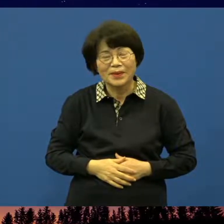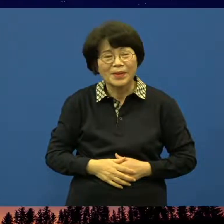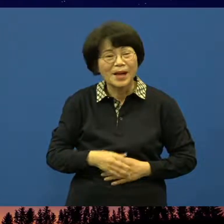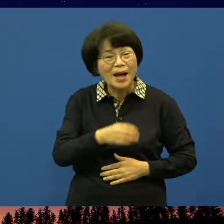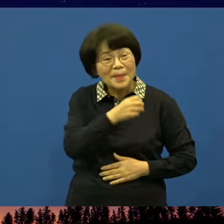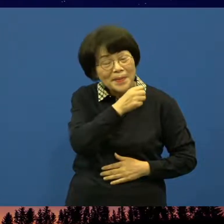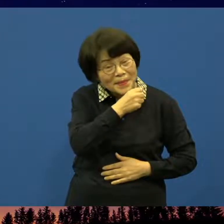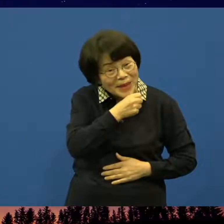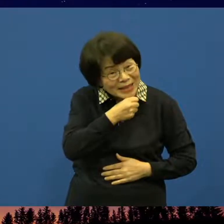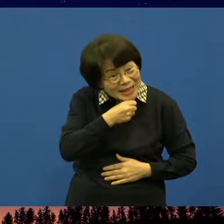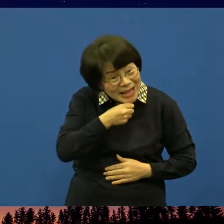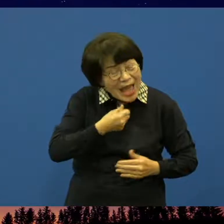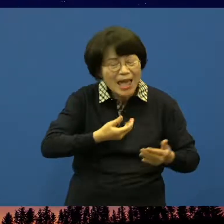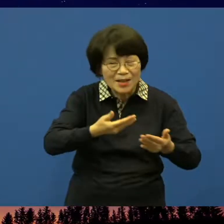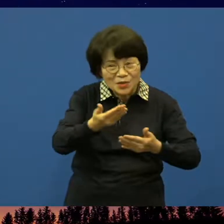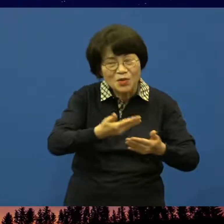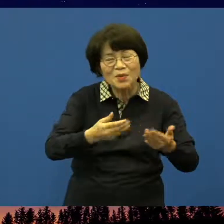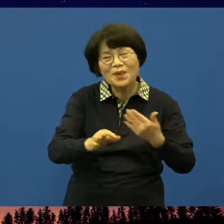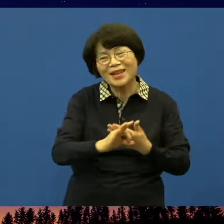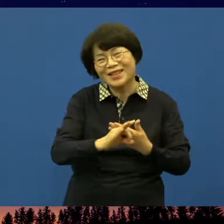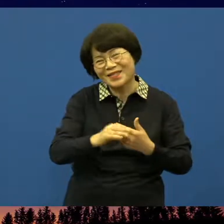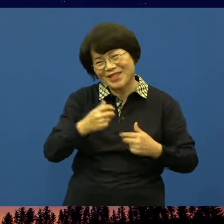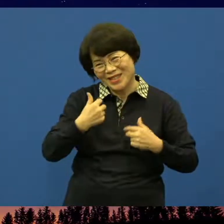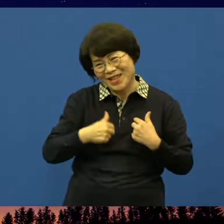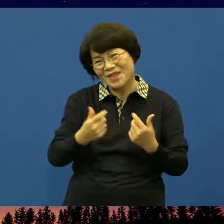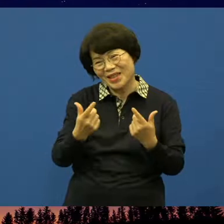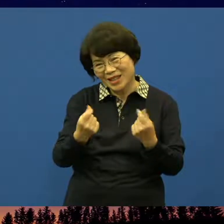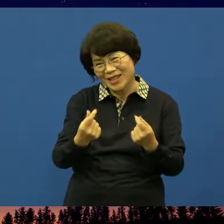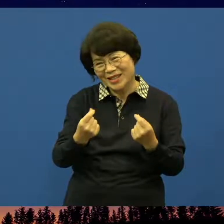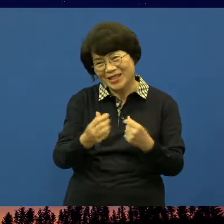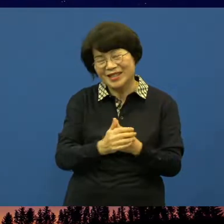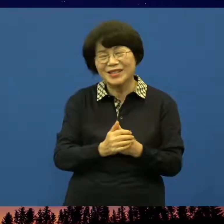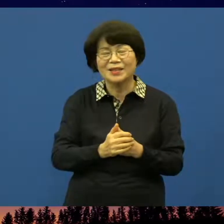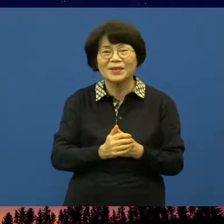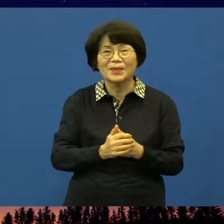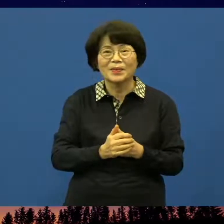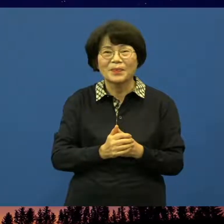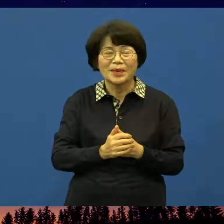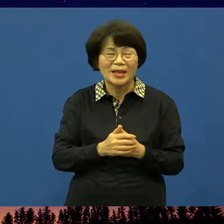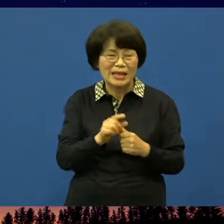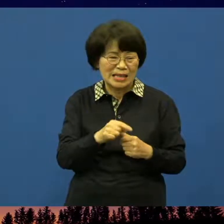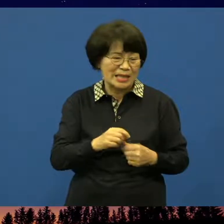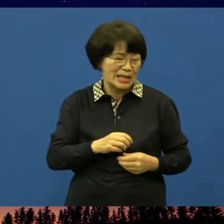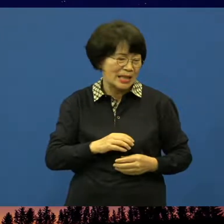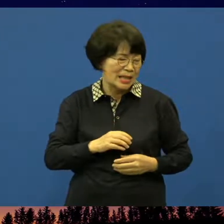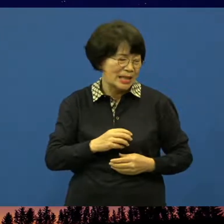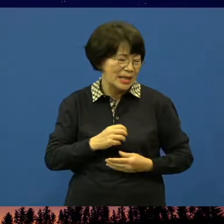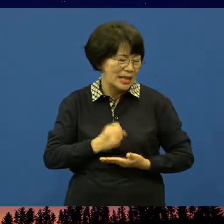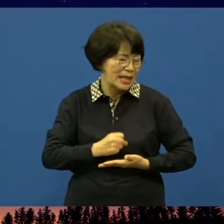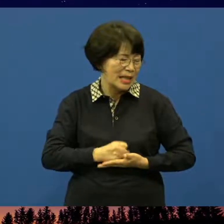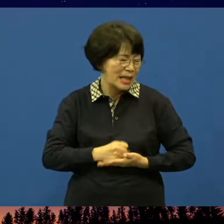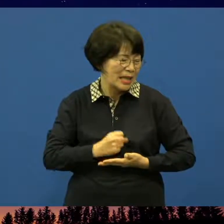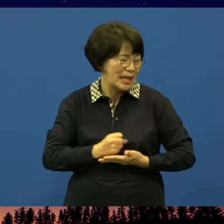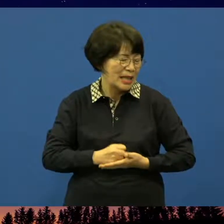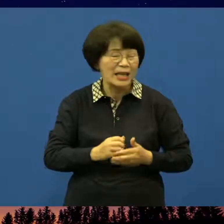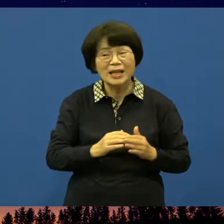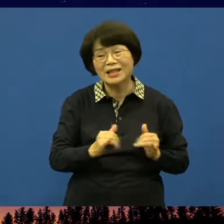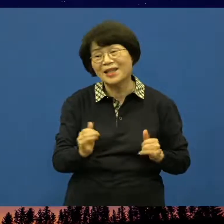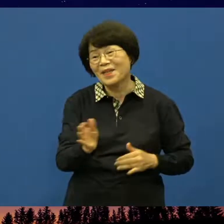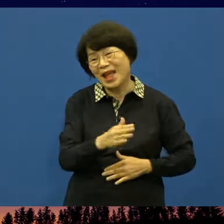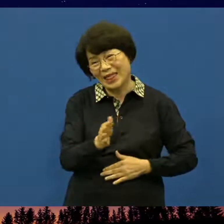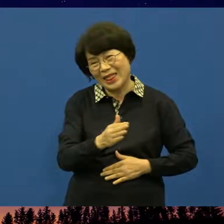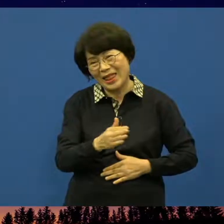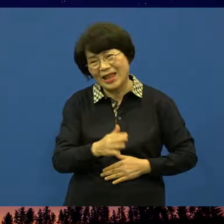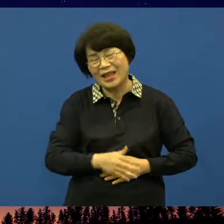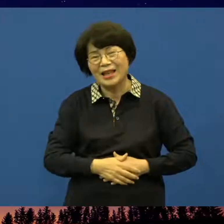까칠까칠하고 그냥 막 계속 핥히고 뒷담화하고, 그럼 어떻게 하겠어요?